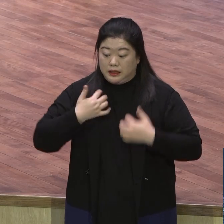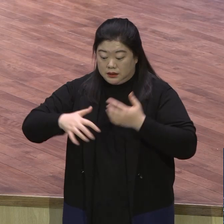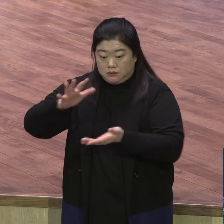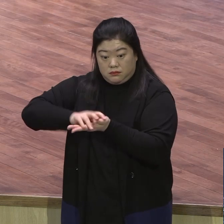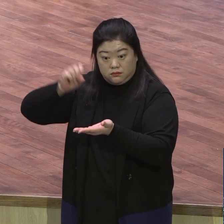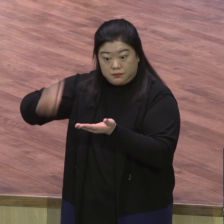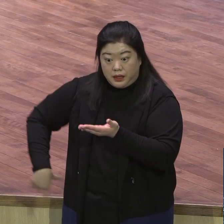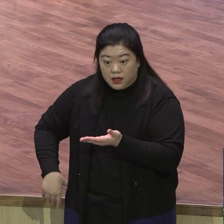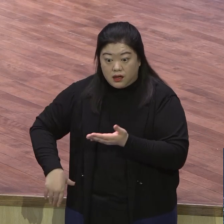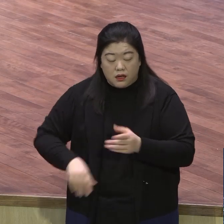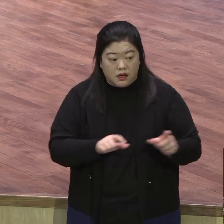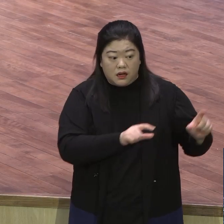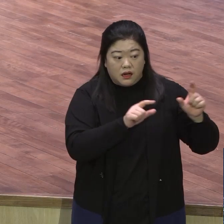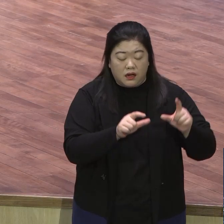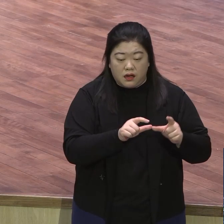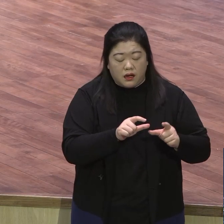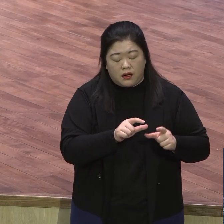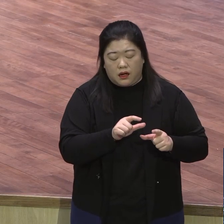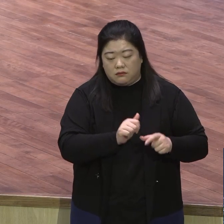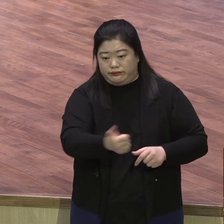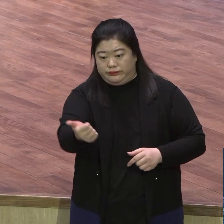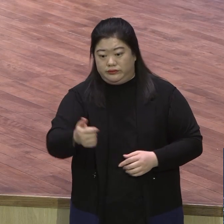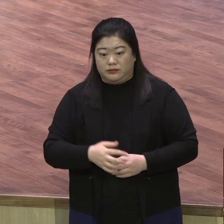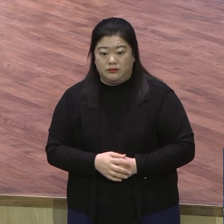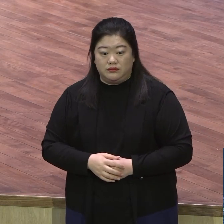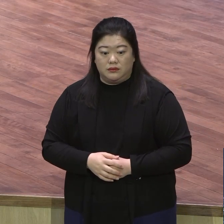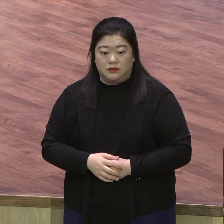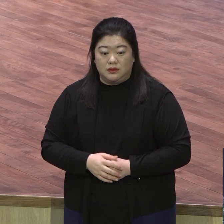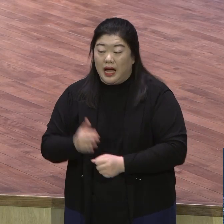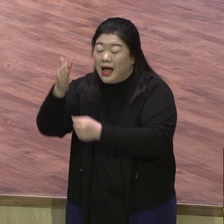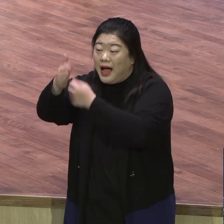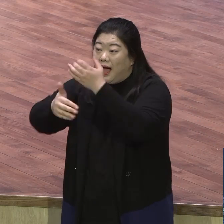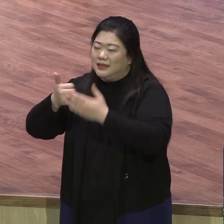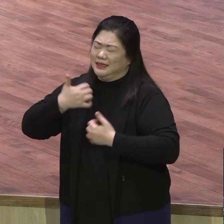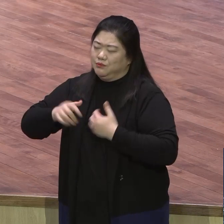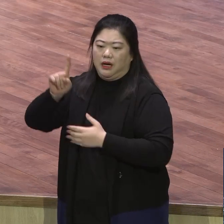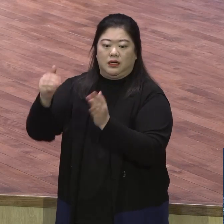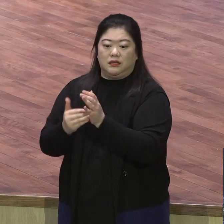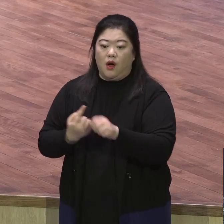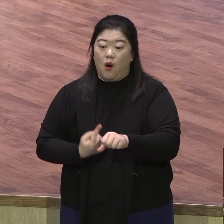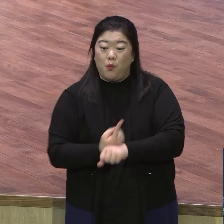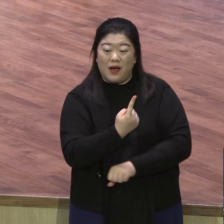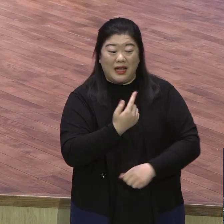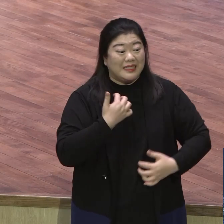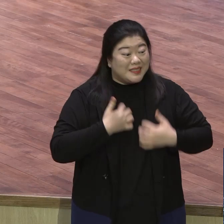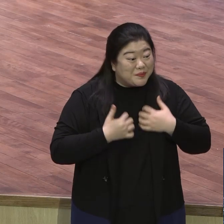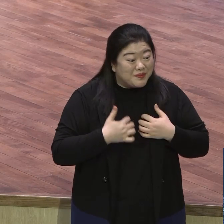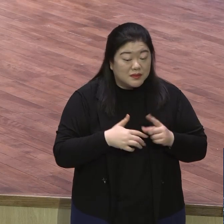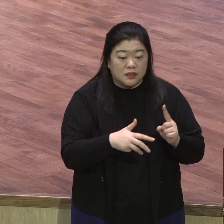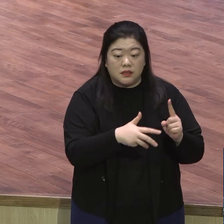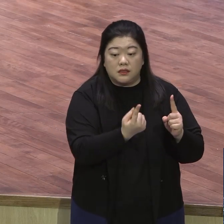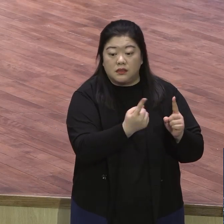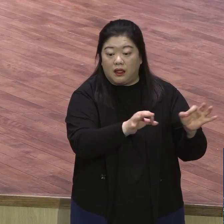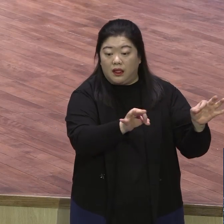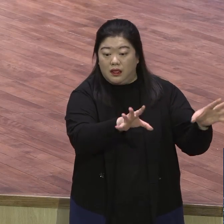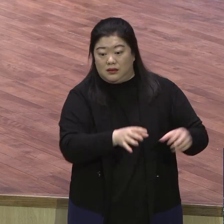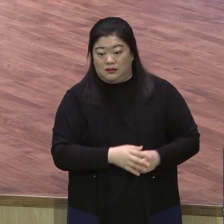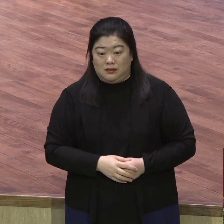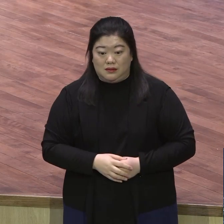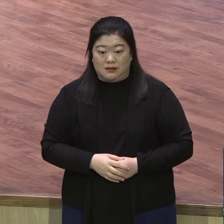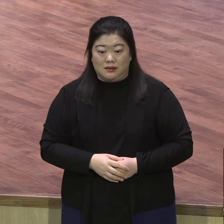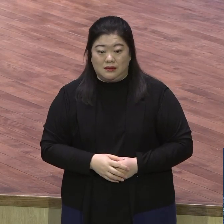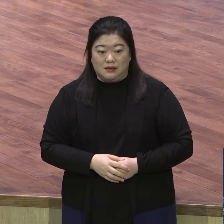진정한 승리예요. 다른 것으로 인하여 기뻐할 것이 없다는 얘기예요. 그거 다 갖다라는 겁니다. 일시적인 것이지 여호와로